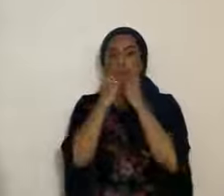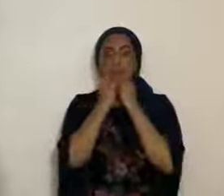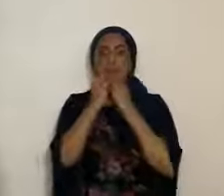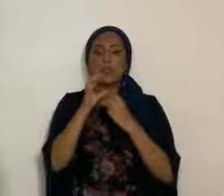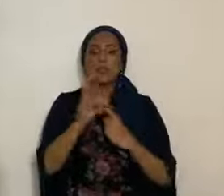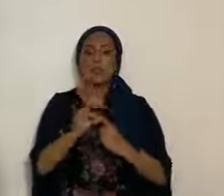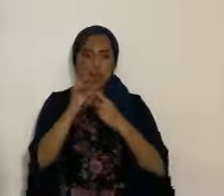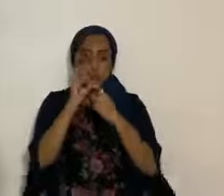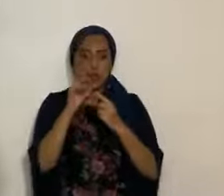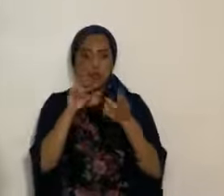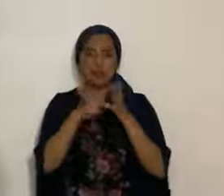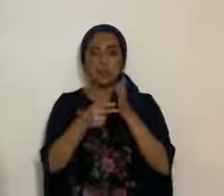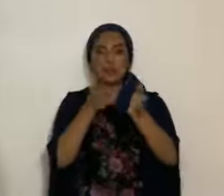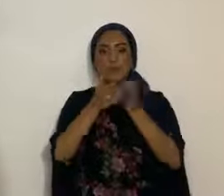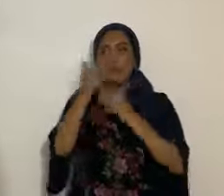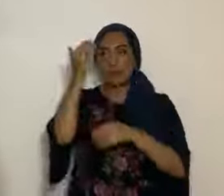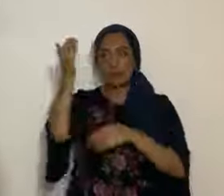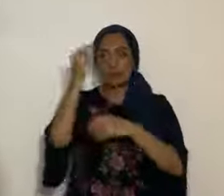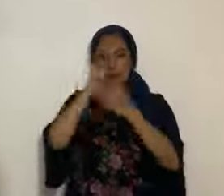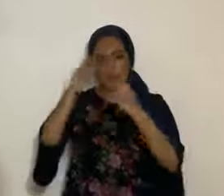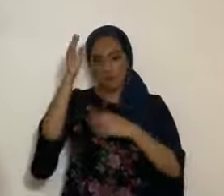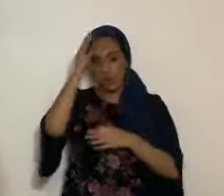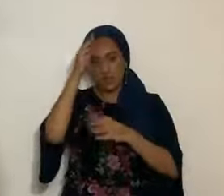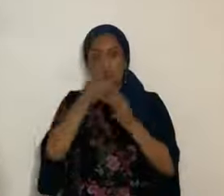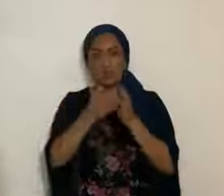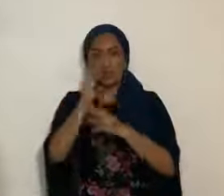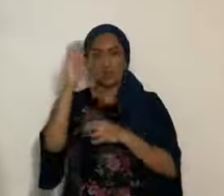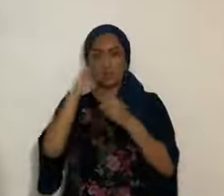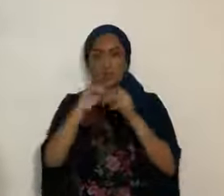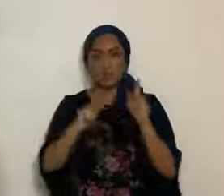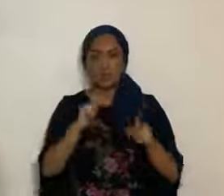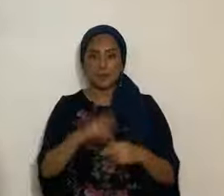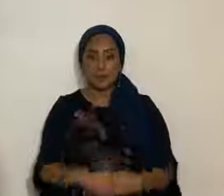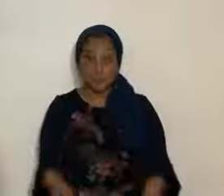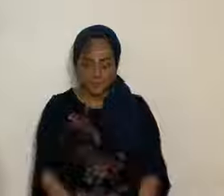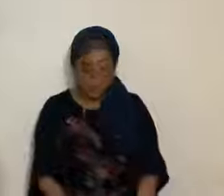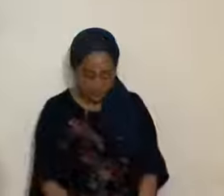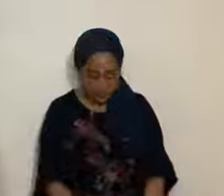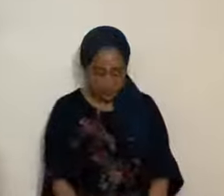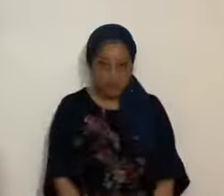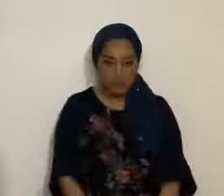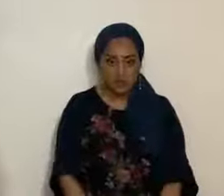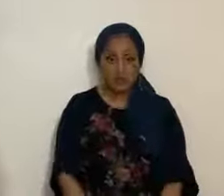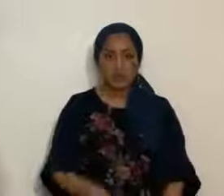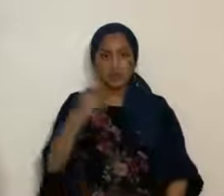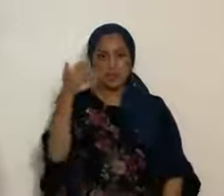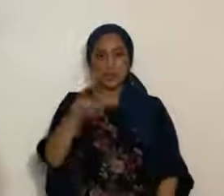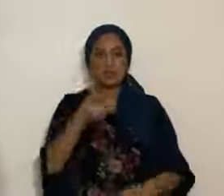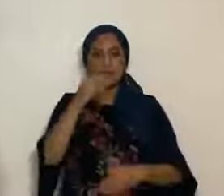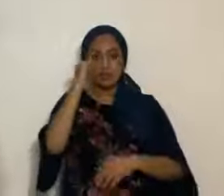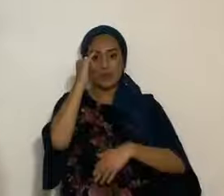que implica servir al Eterno a través de su pueblo. Los invito a que vayamos a Isaías